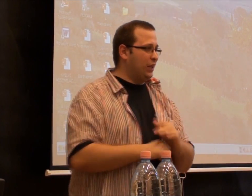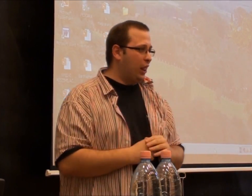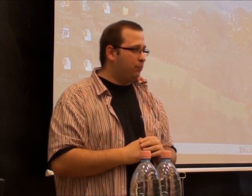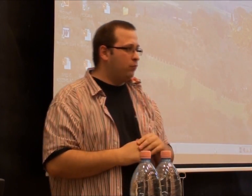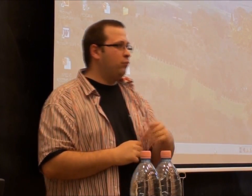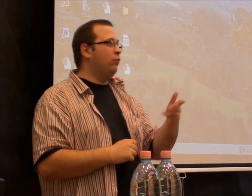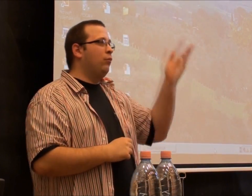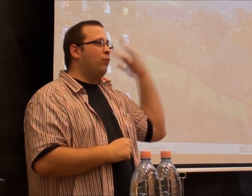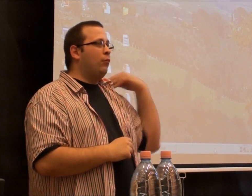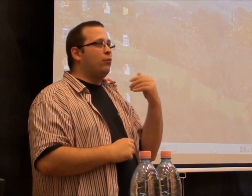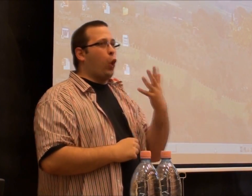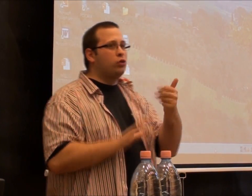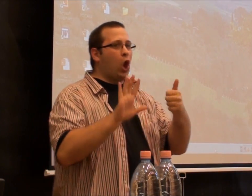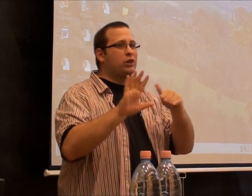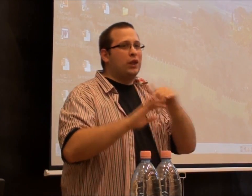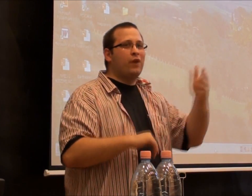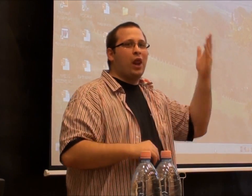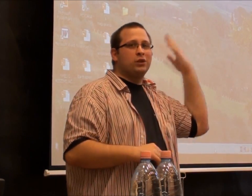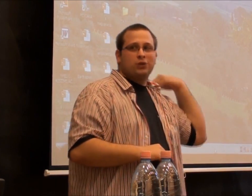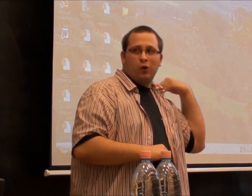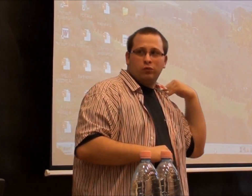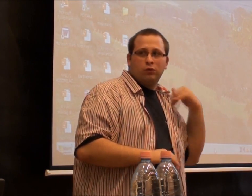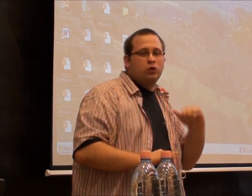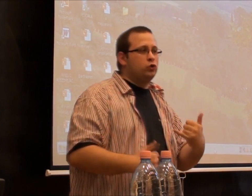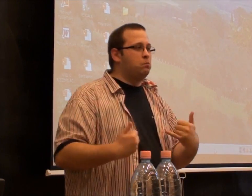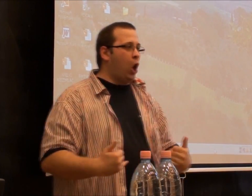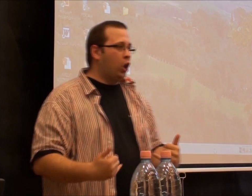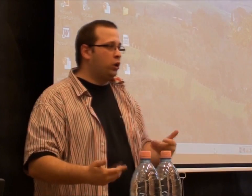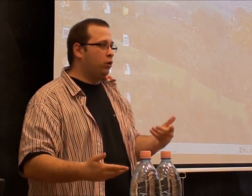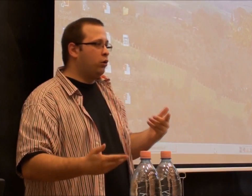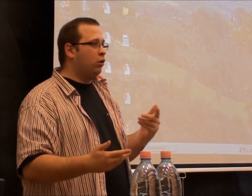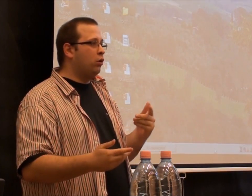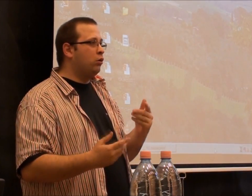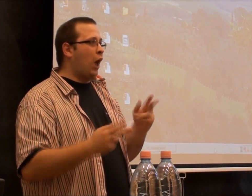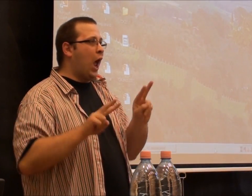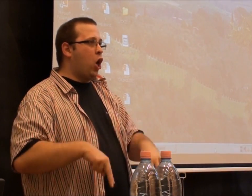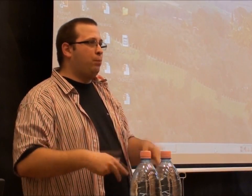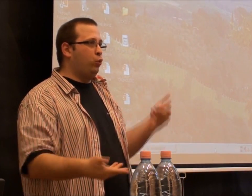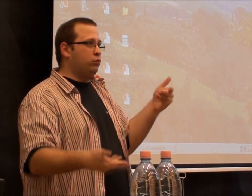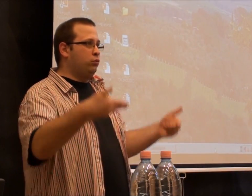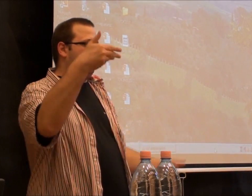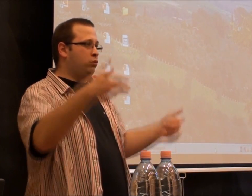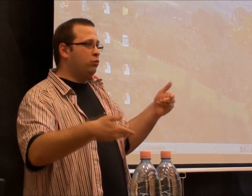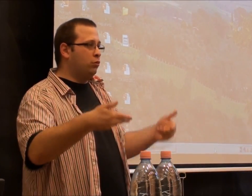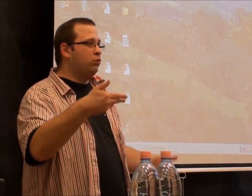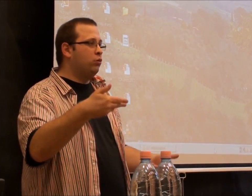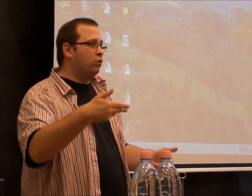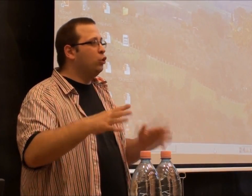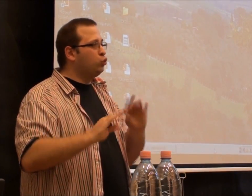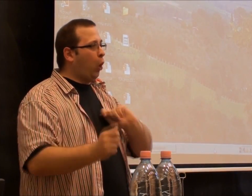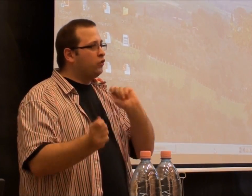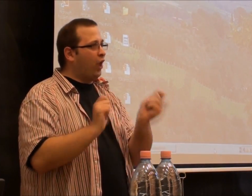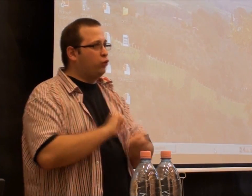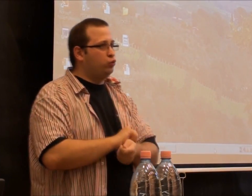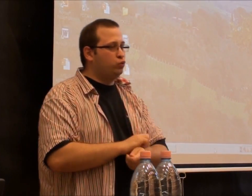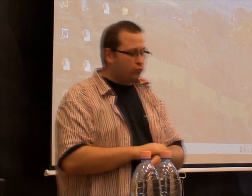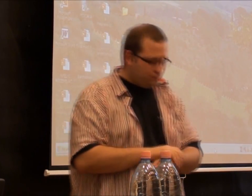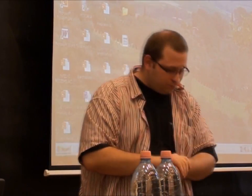Én ezt érzem. 5-6 évvel ezelőtt és ma, a mai állapotot, ha összehasonlítunk,